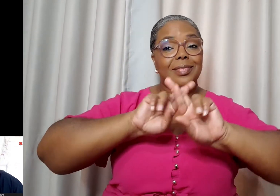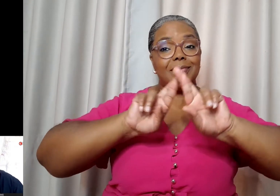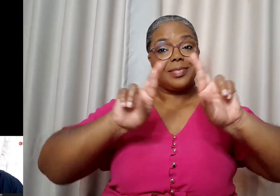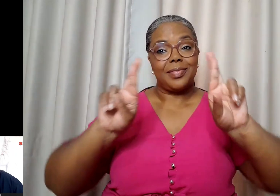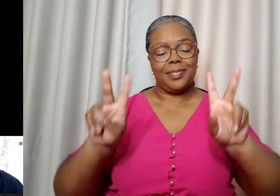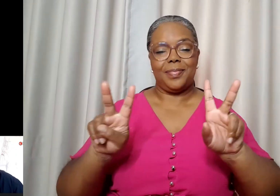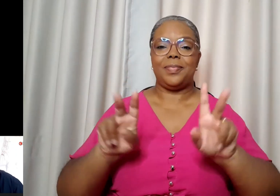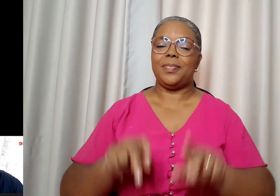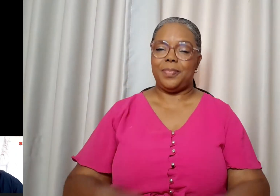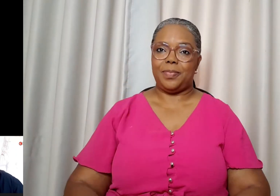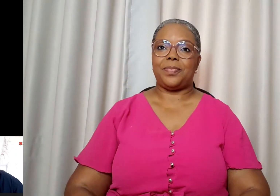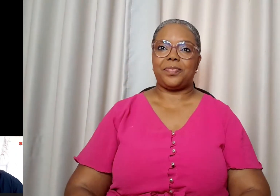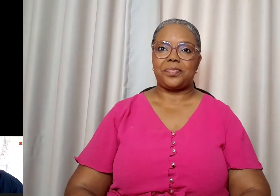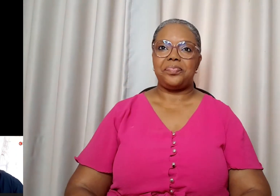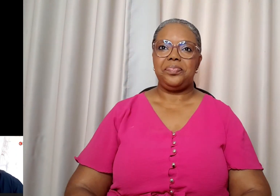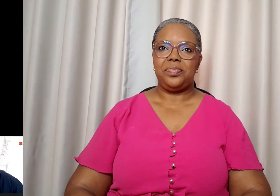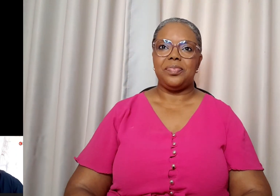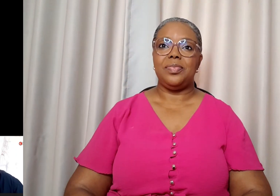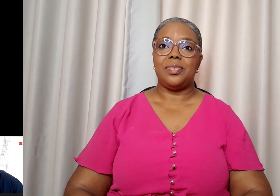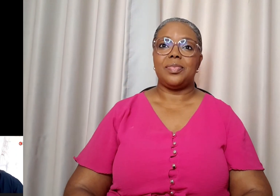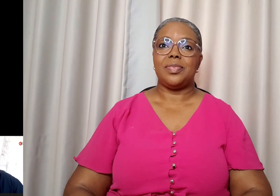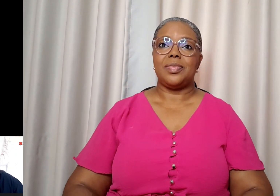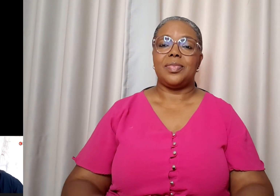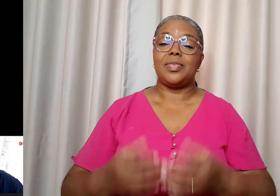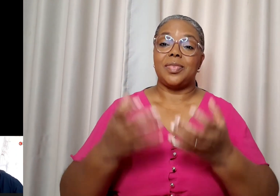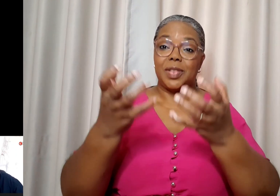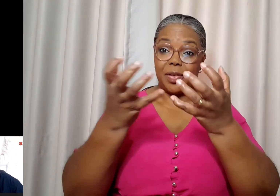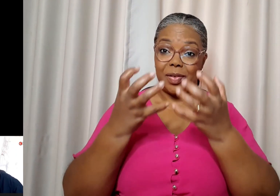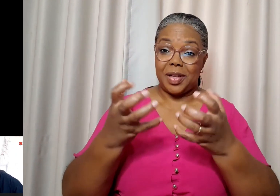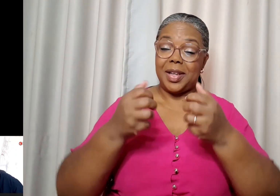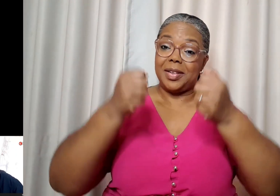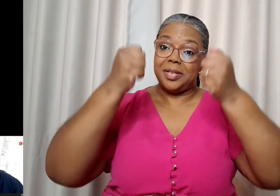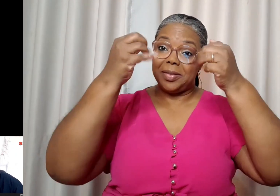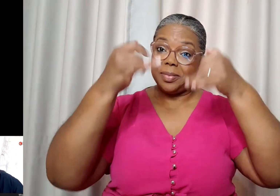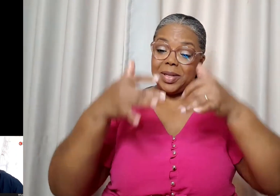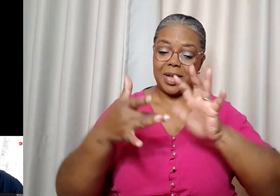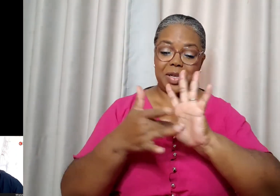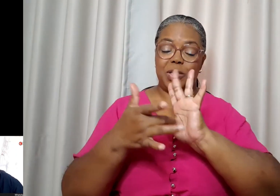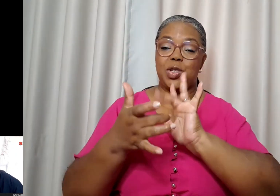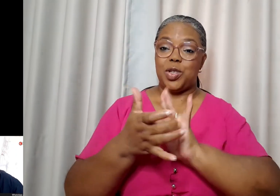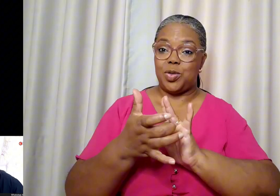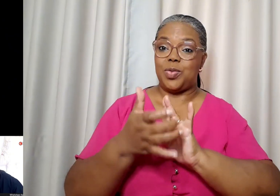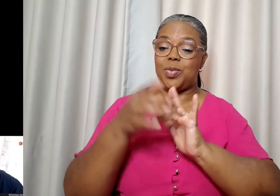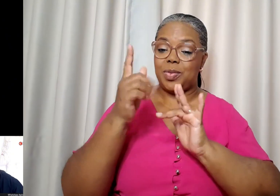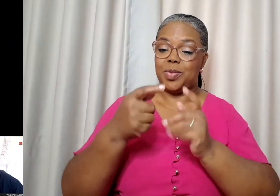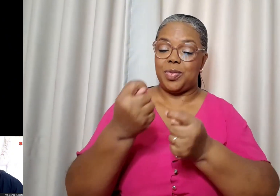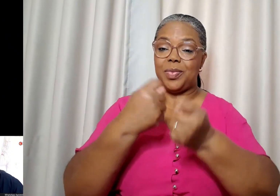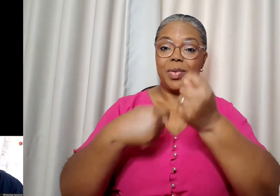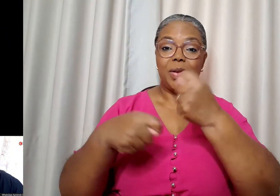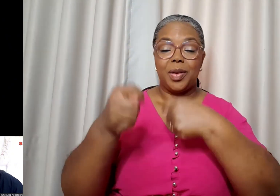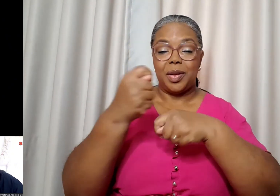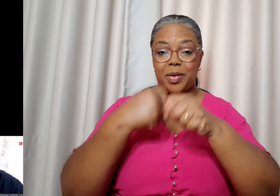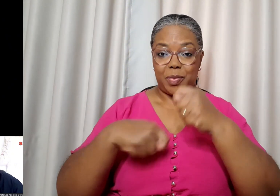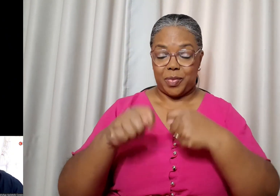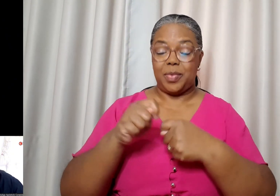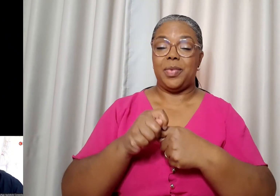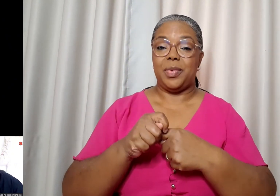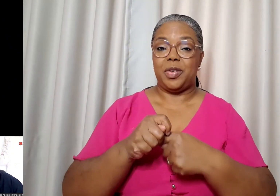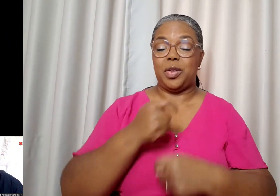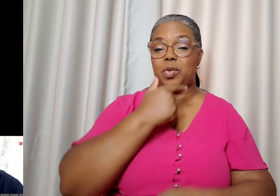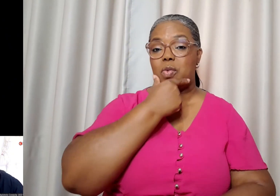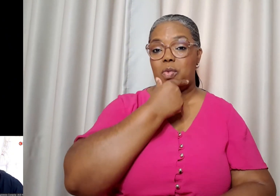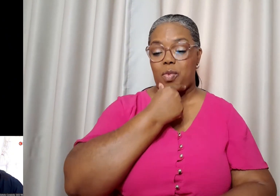Eu quero falar desse Jesus de mercado, esse Jesus de negócio. Um homem que viveu com